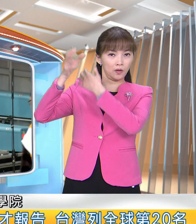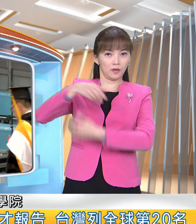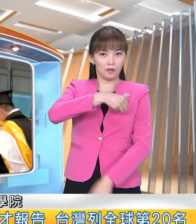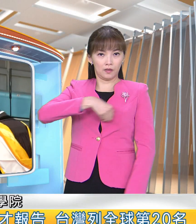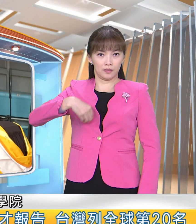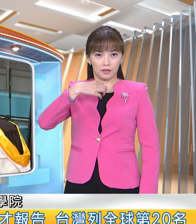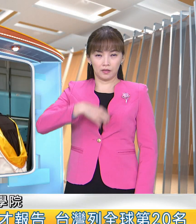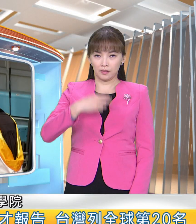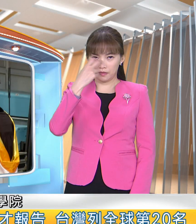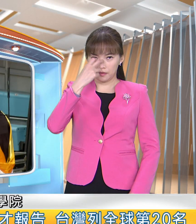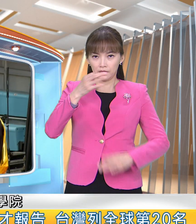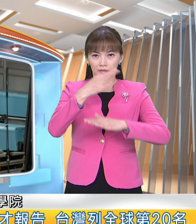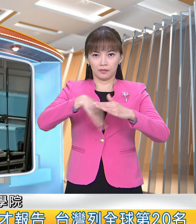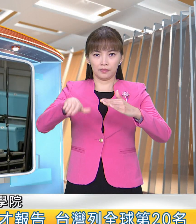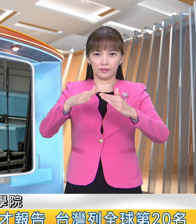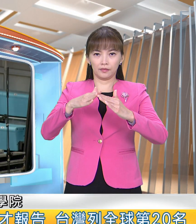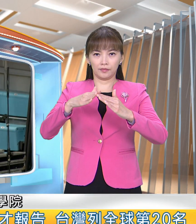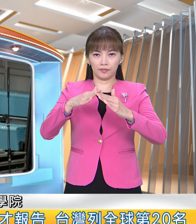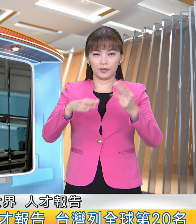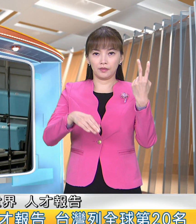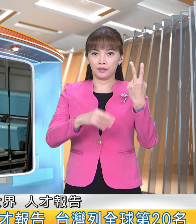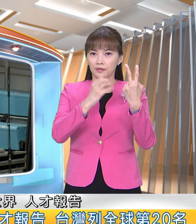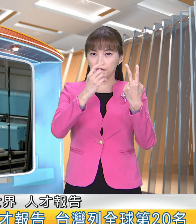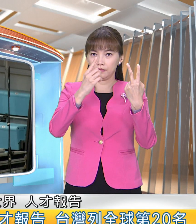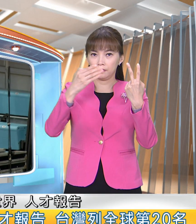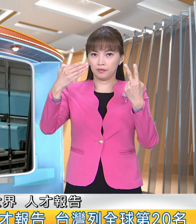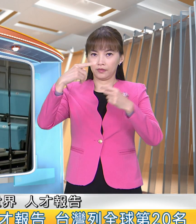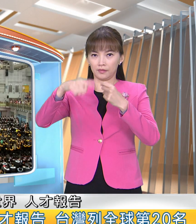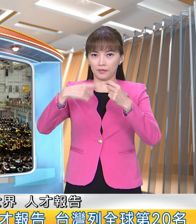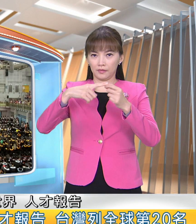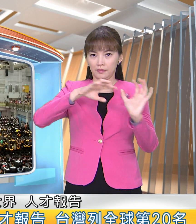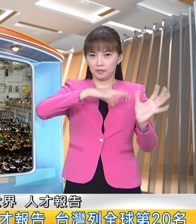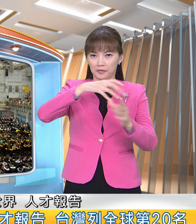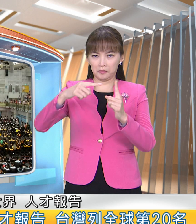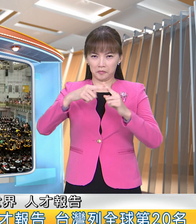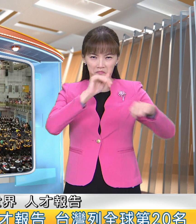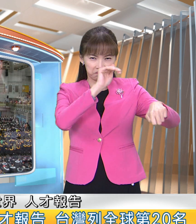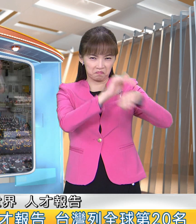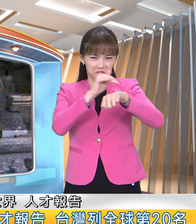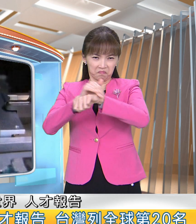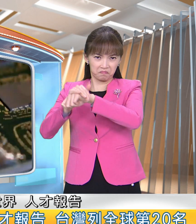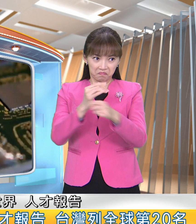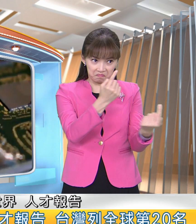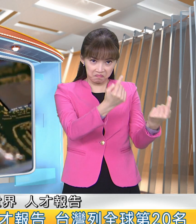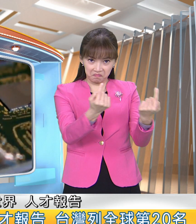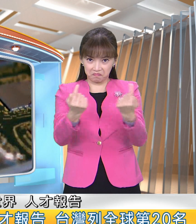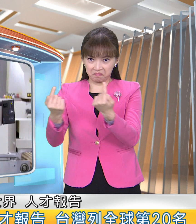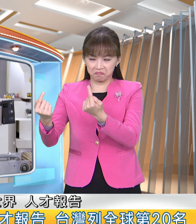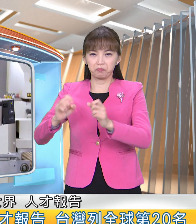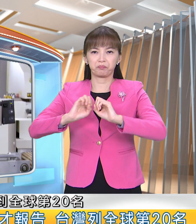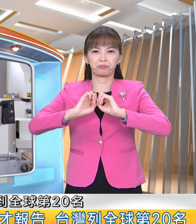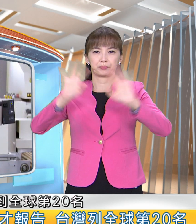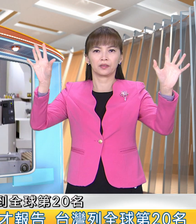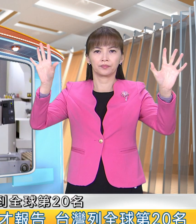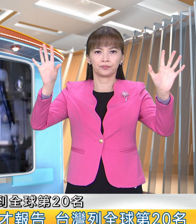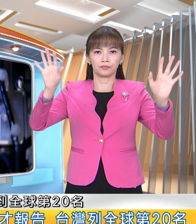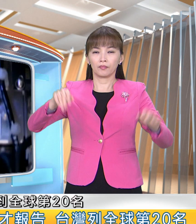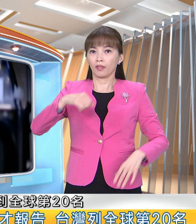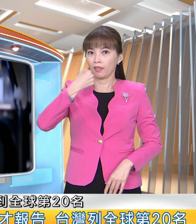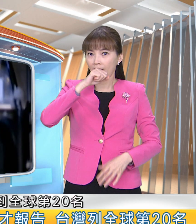瑞士洛桑管理学院公布2019年世界人才报告，台湾表现